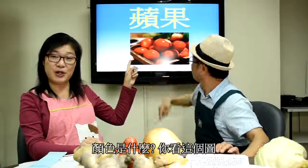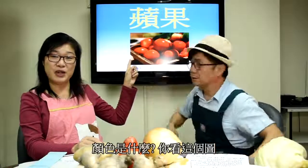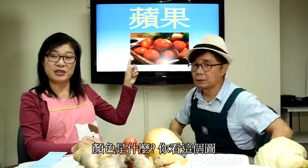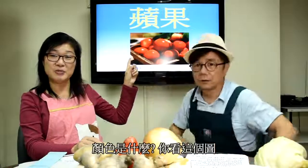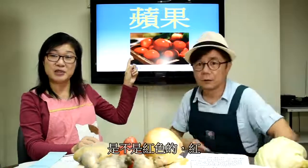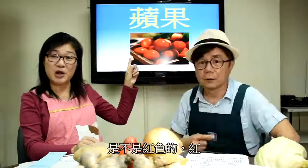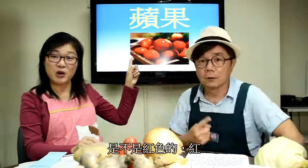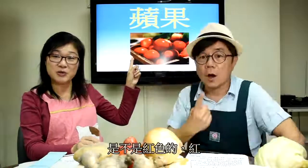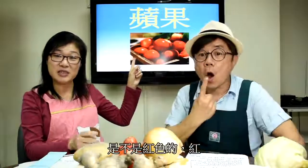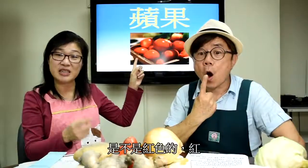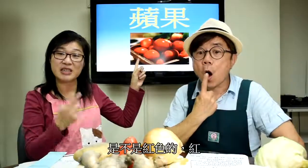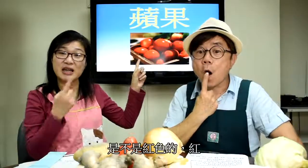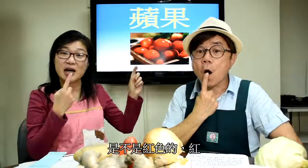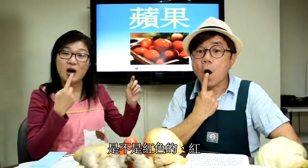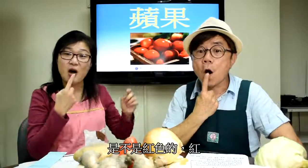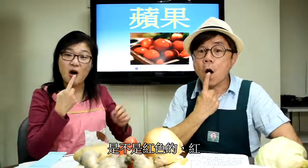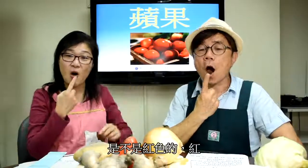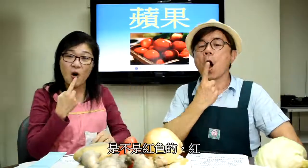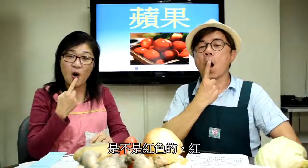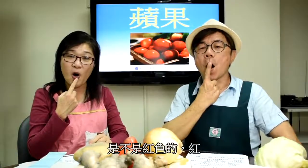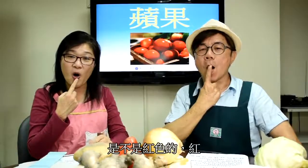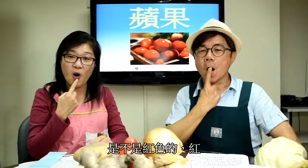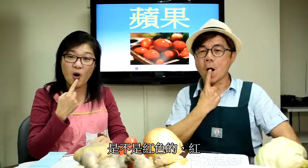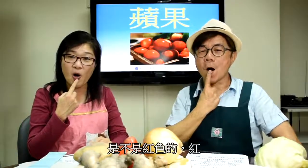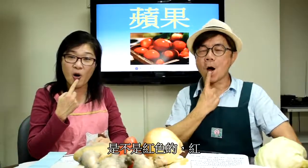是不是红色的？红